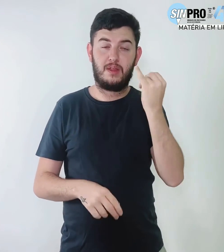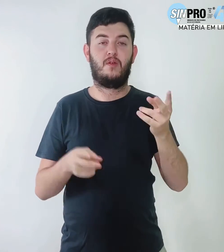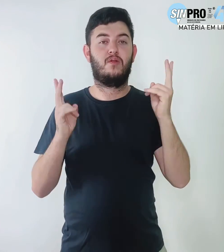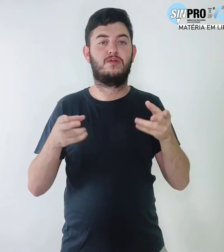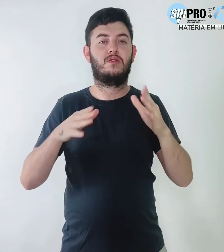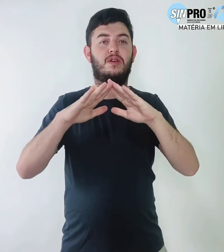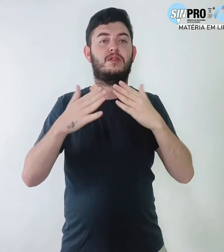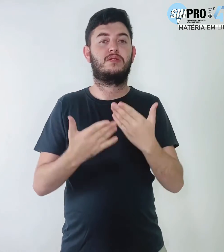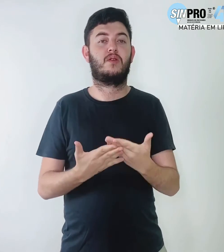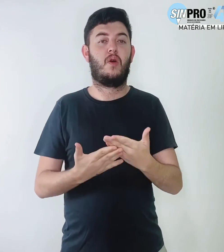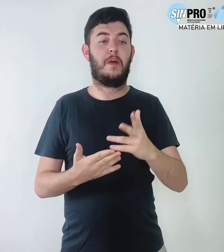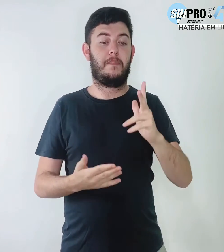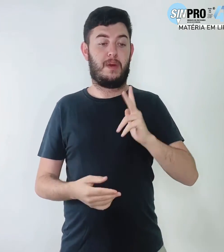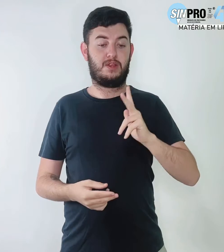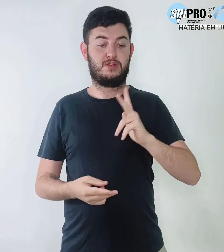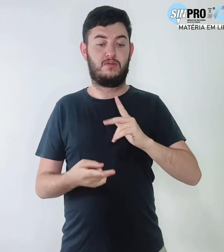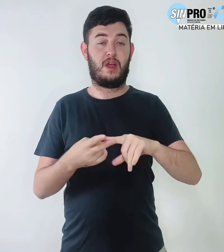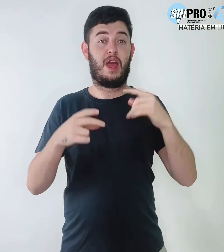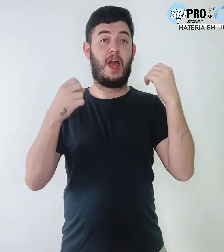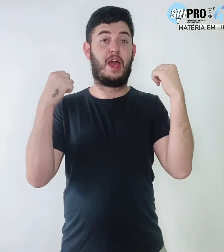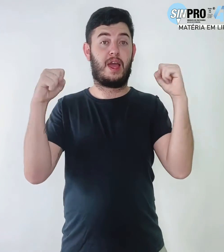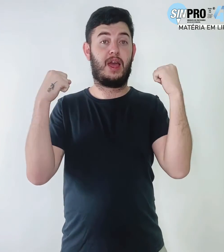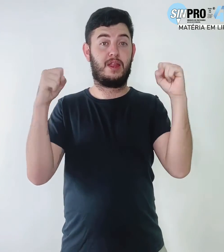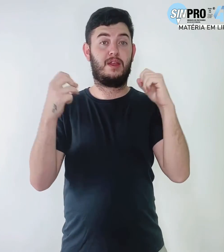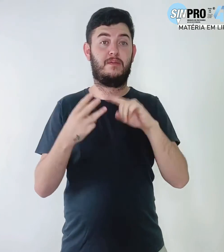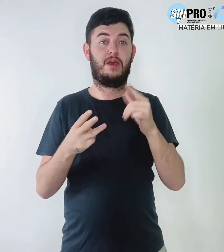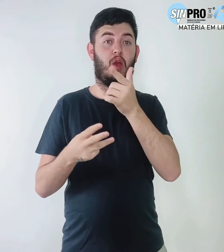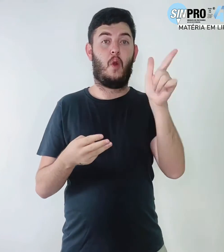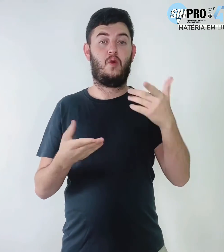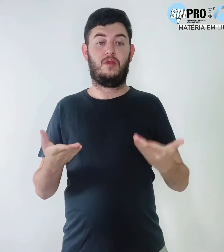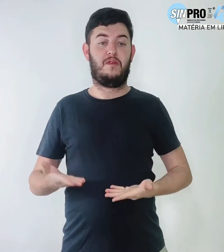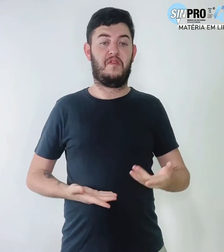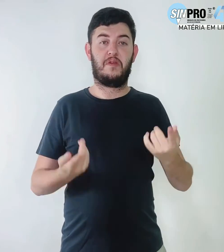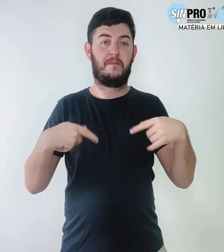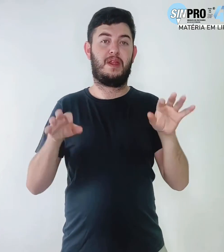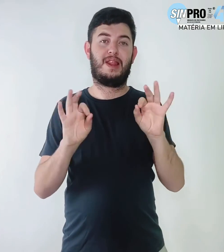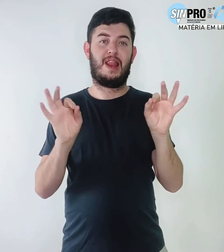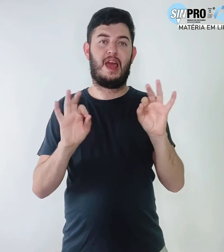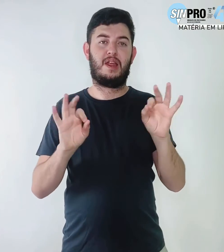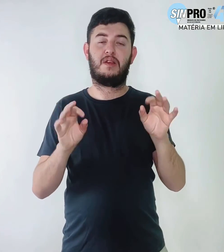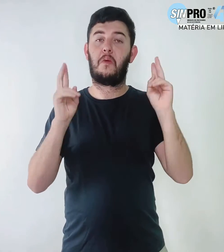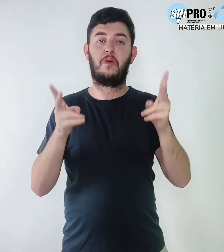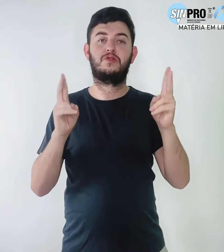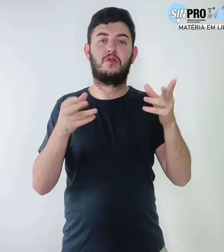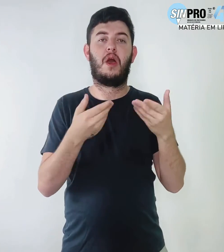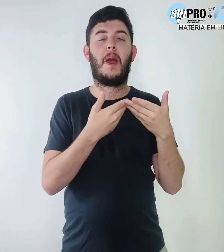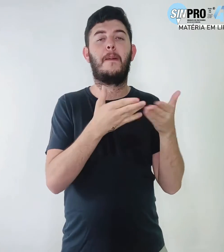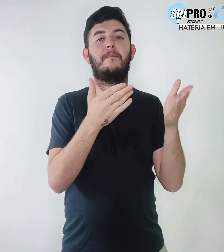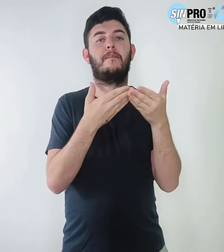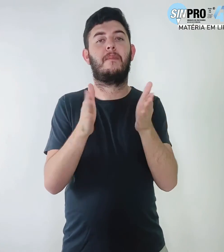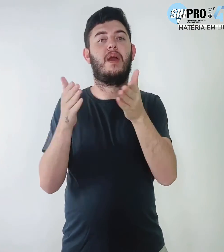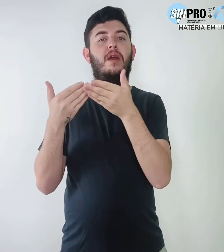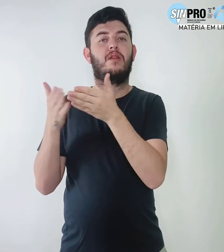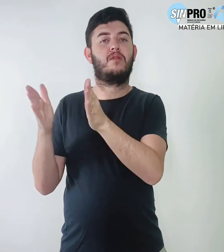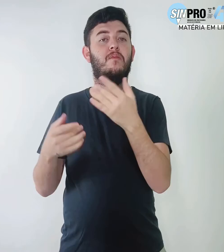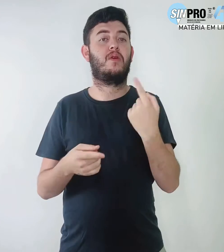academias de ginástica e outros serviços não essenciais abertos, por causa da pressão de